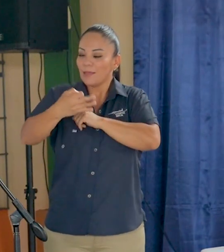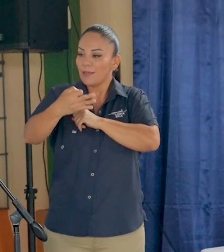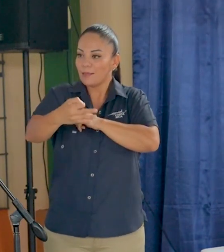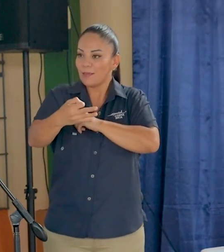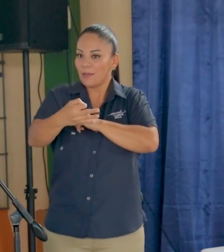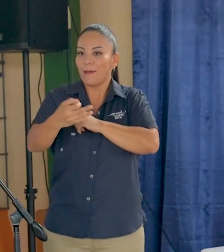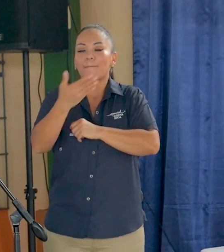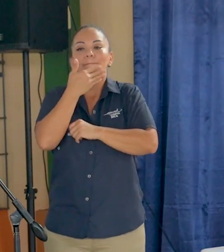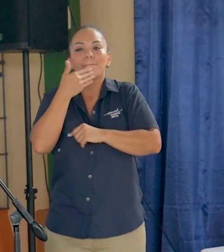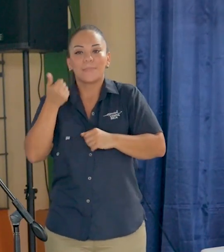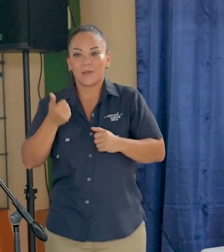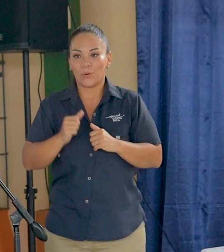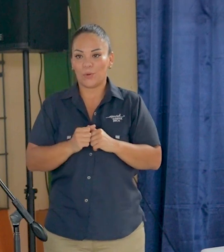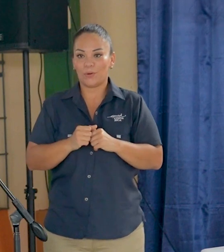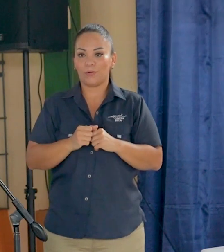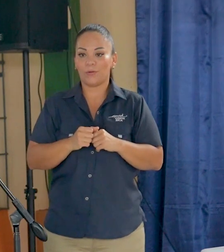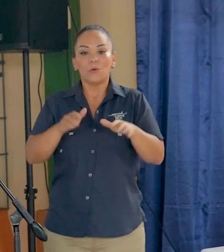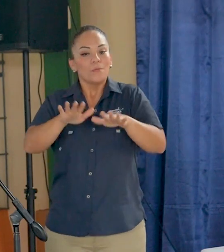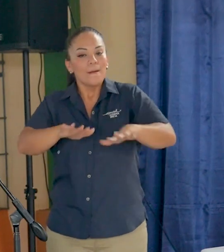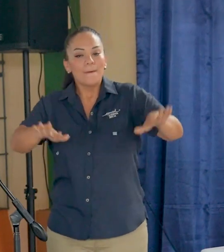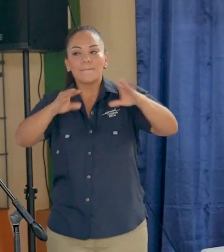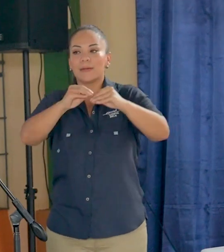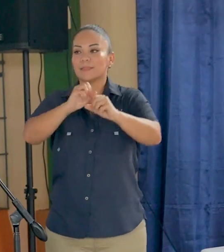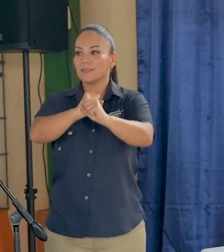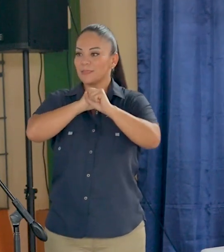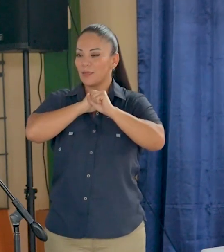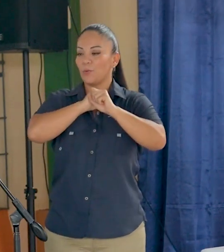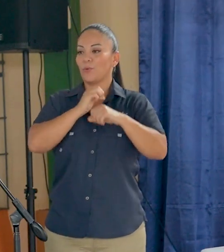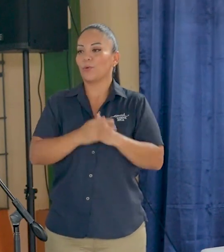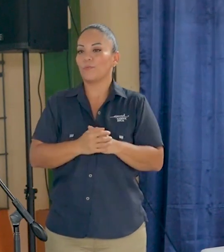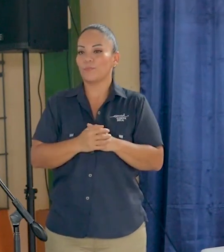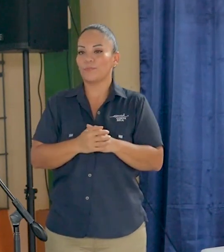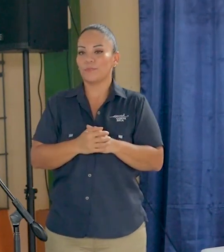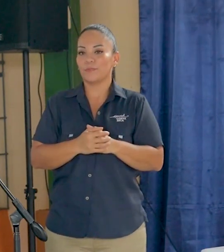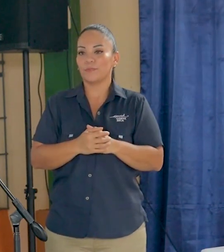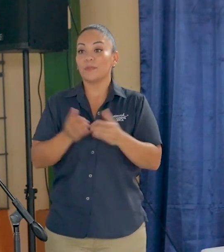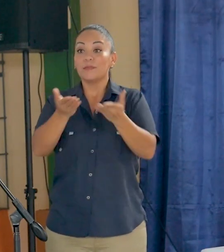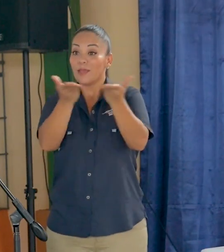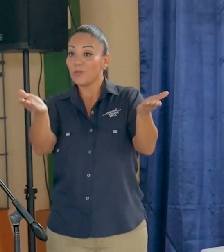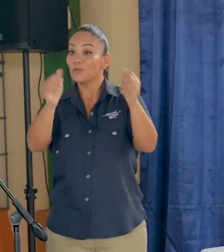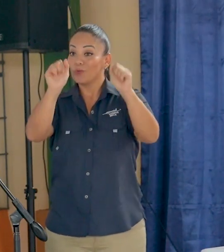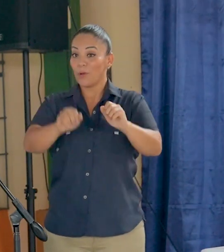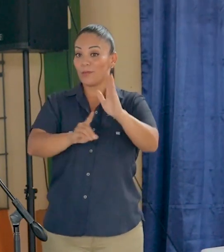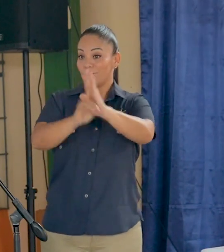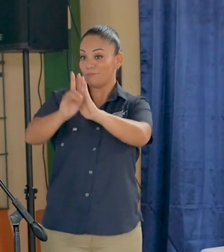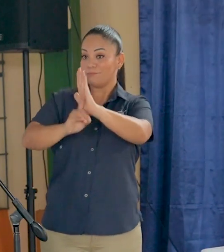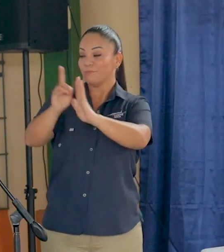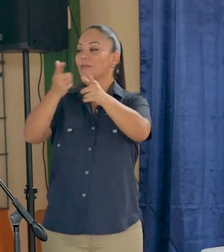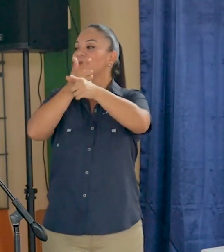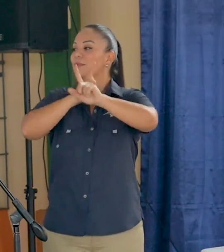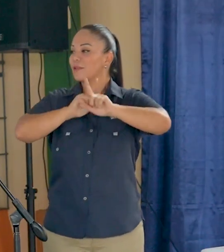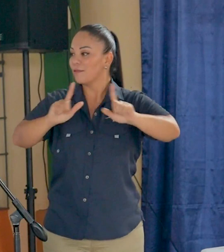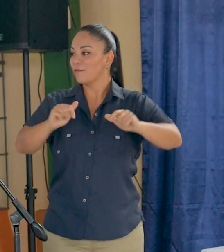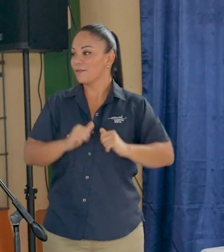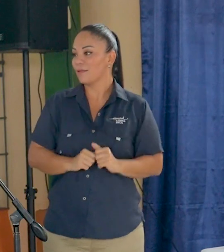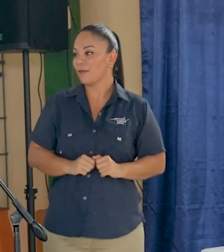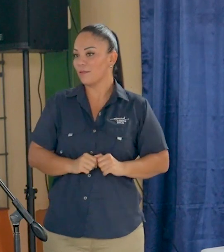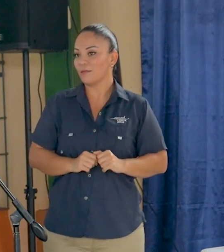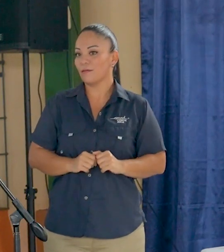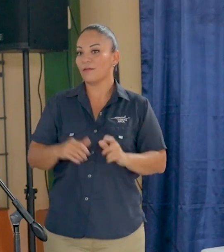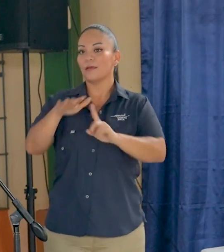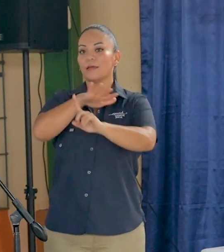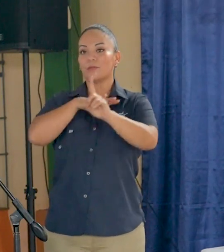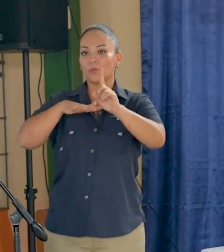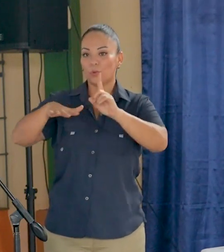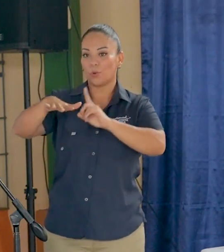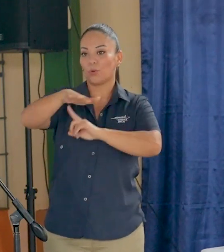lugar mejor y más seguro, en donde ellos puedan desarrollarse con libertad y en un